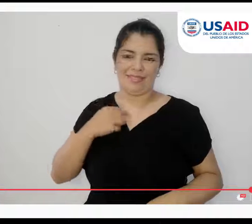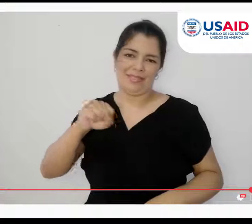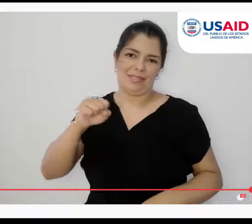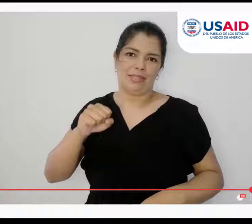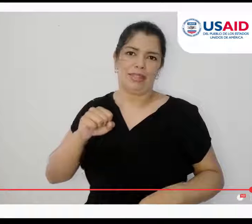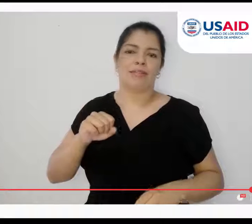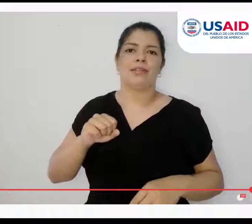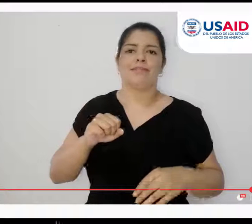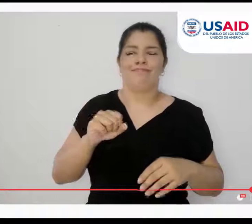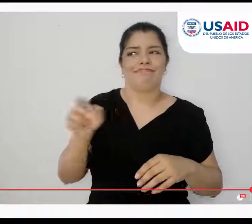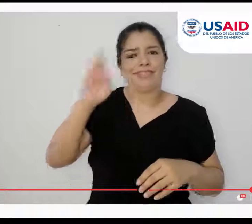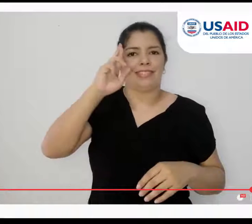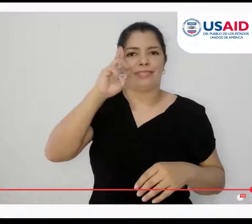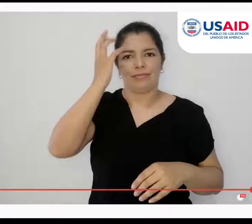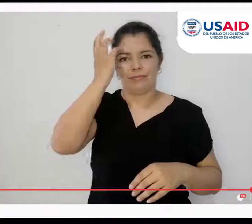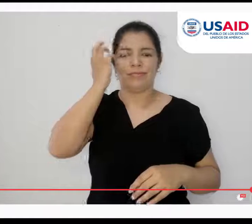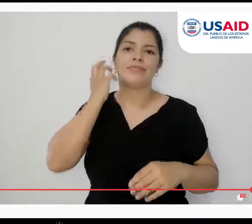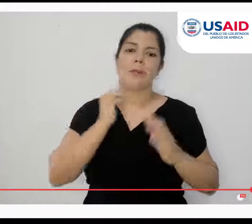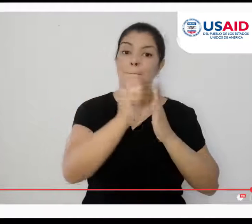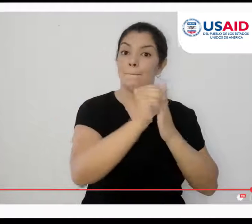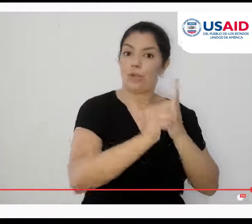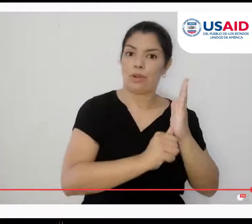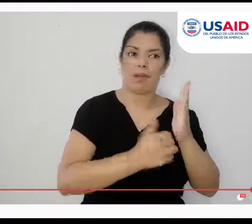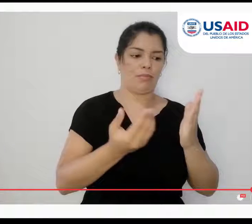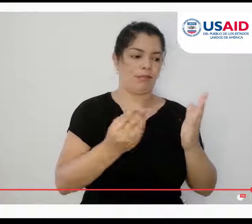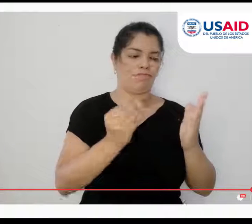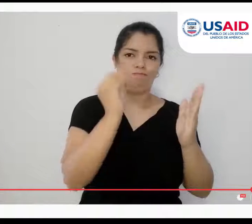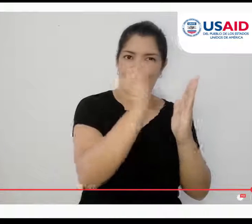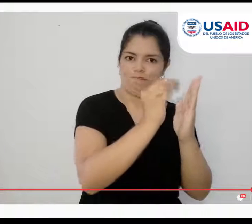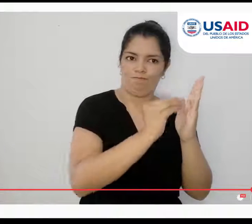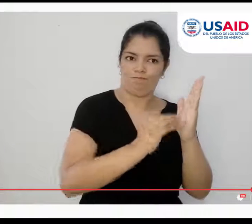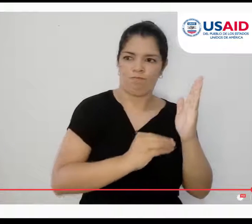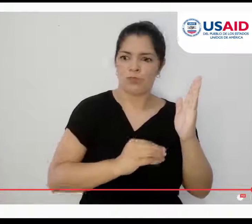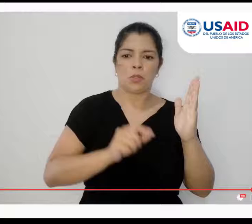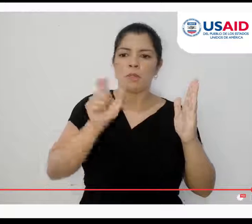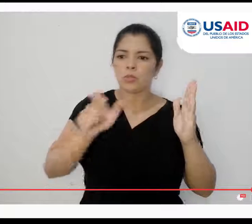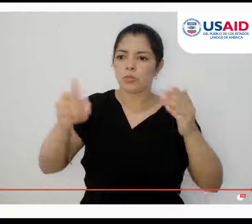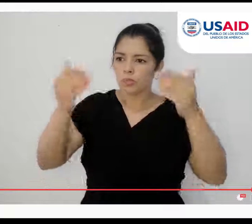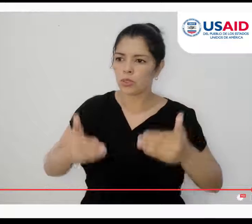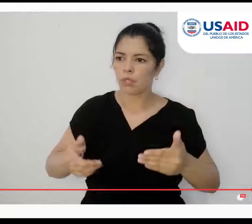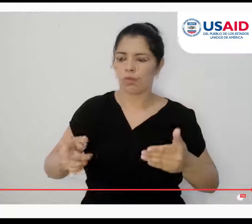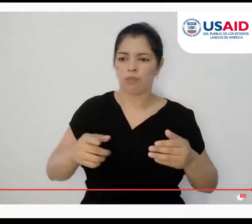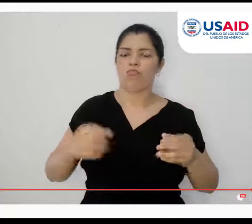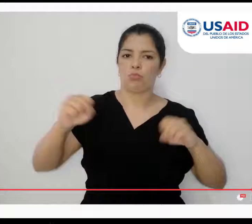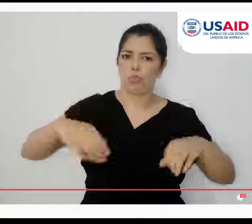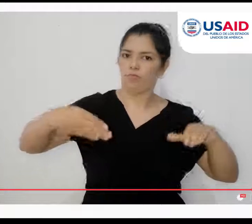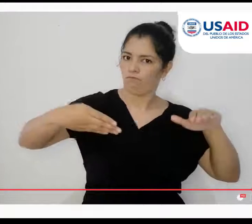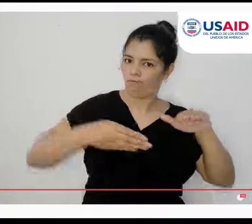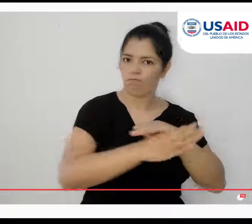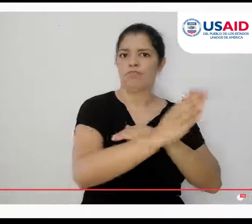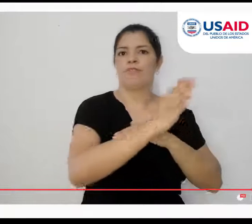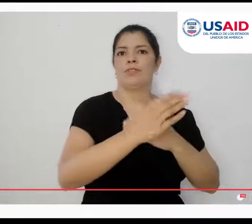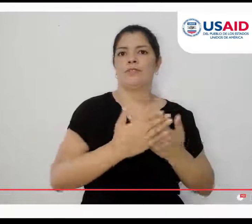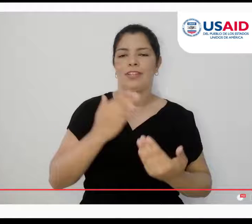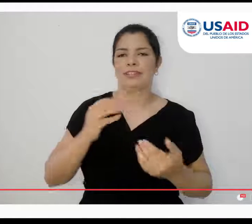se generen políticas, se generen programas que faciliten pues la entrada a esos programas para las personas con